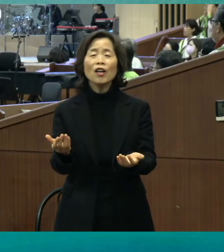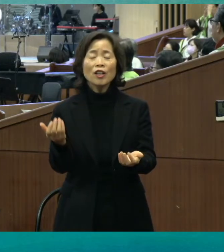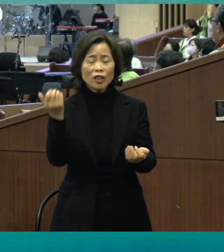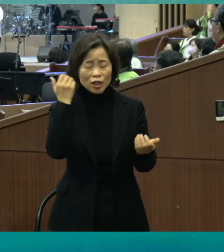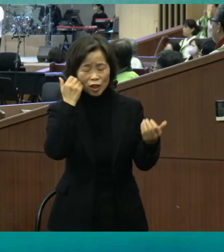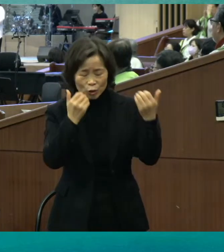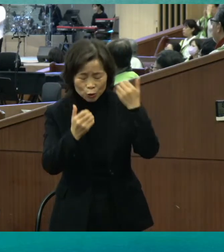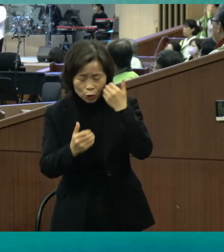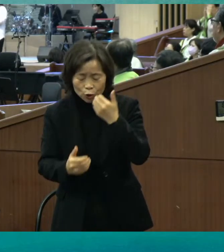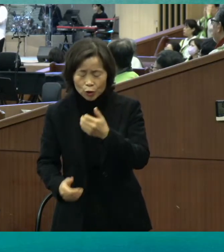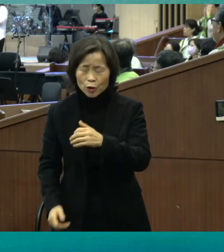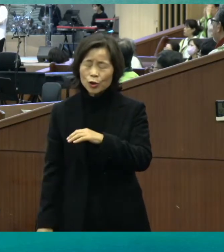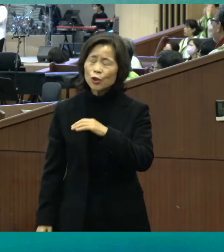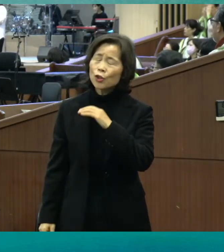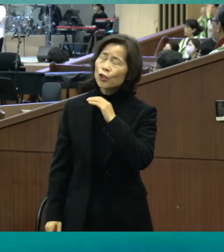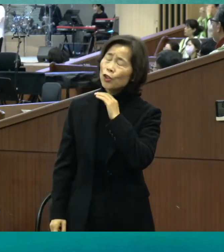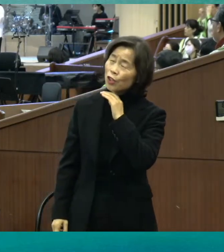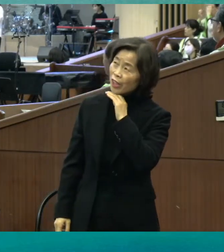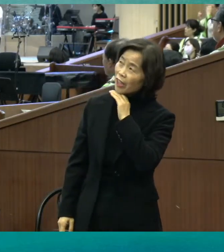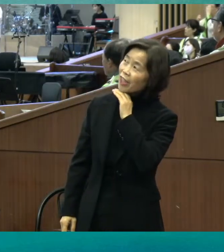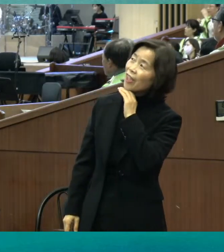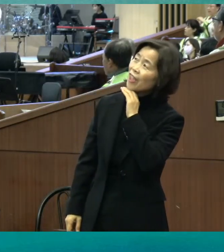그 누굴